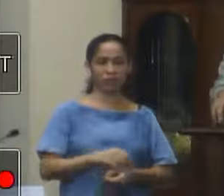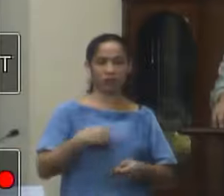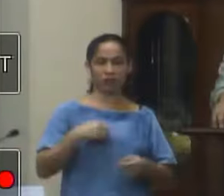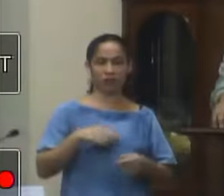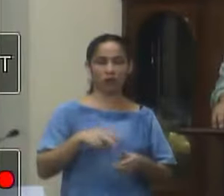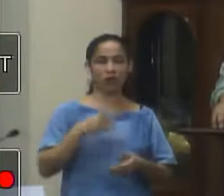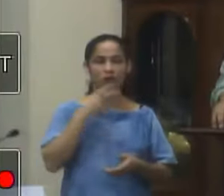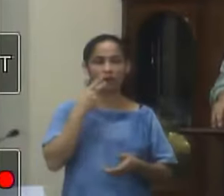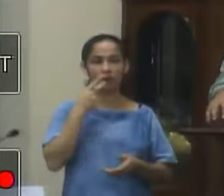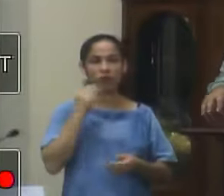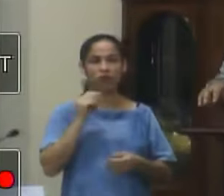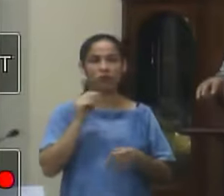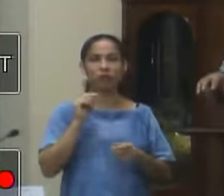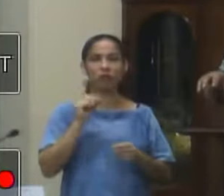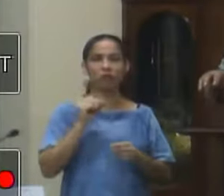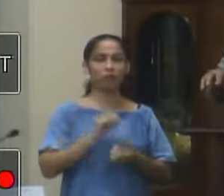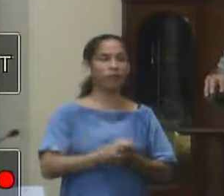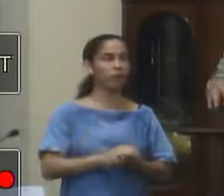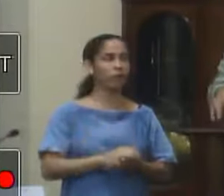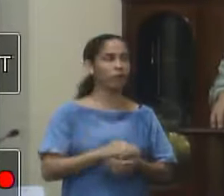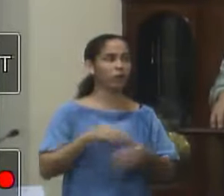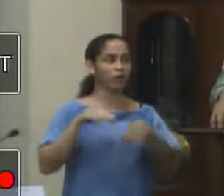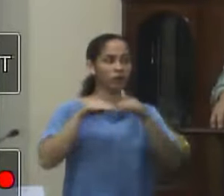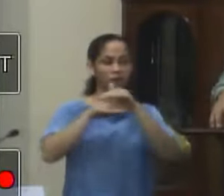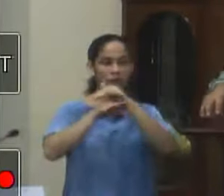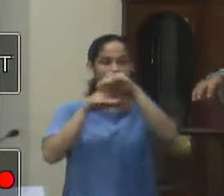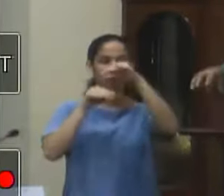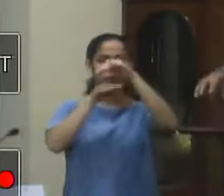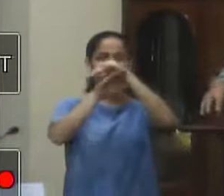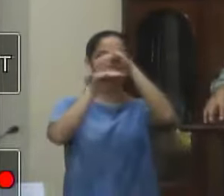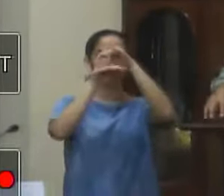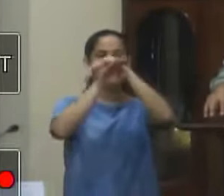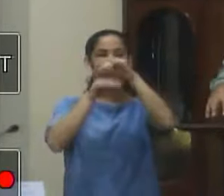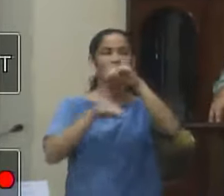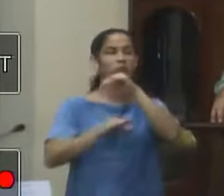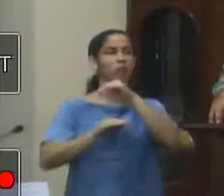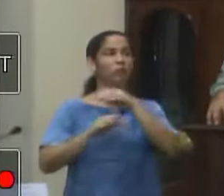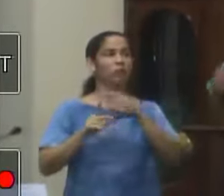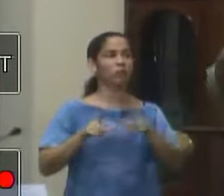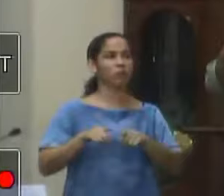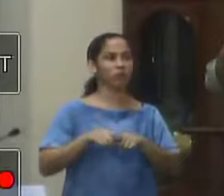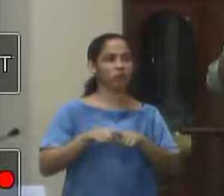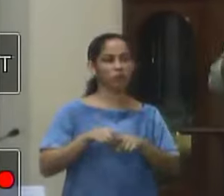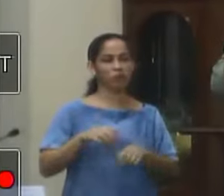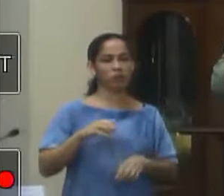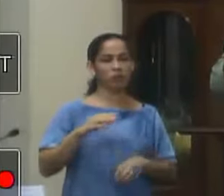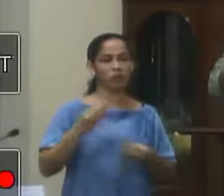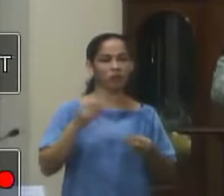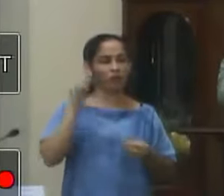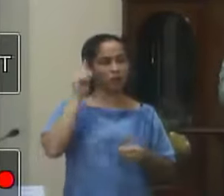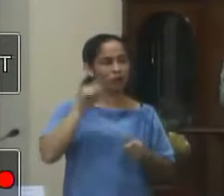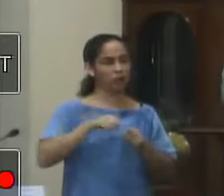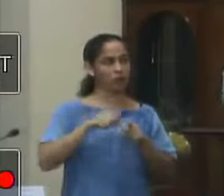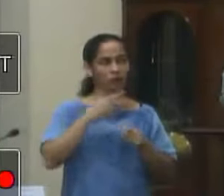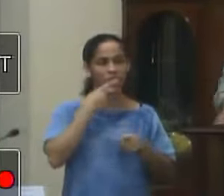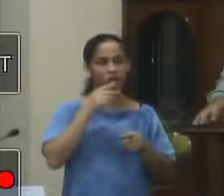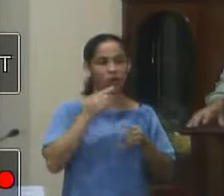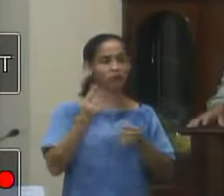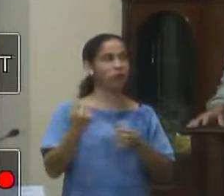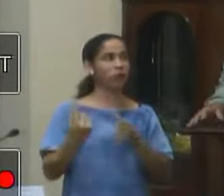levantei essa questão das gavetas mortuárias, dos lóculos mortuários. Levantei essa questão aqui na